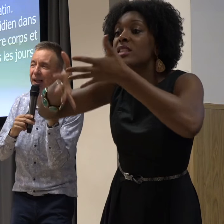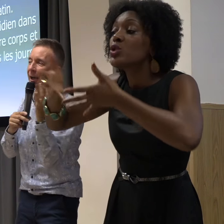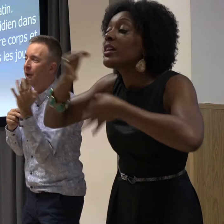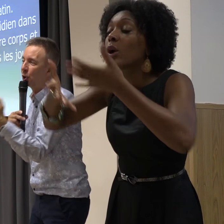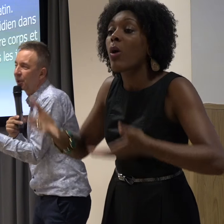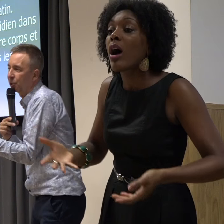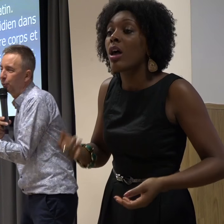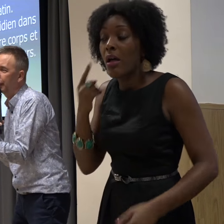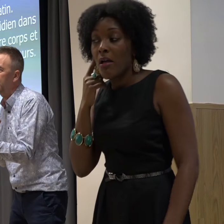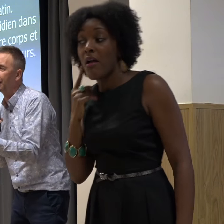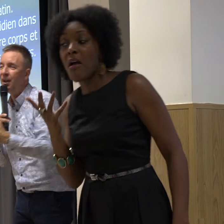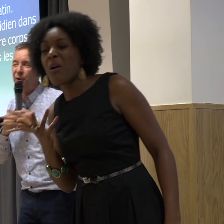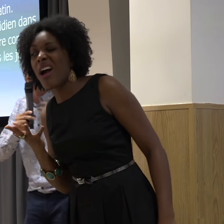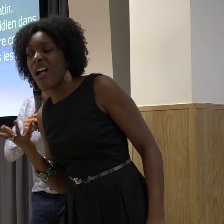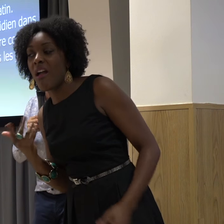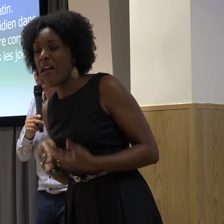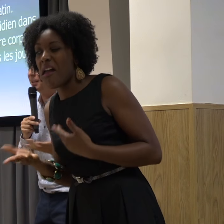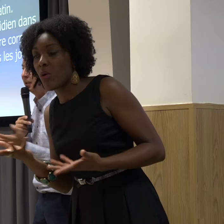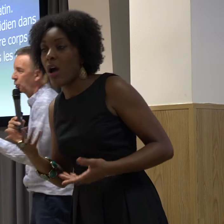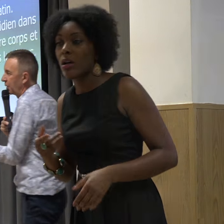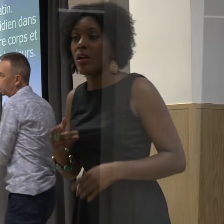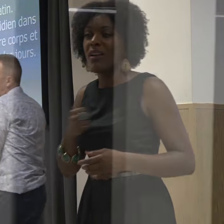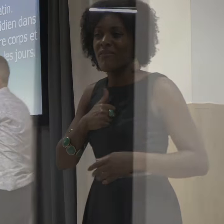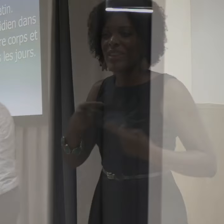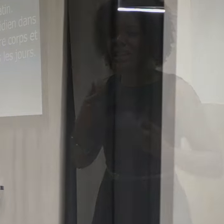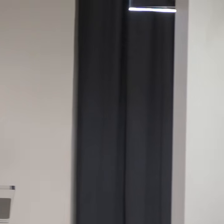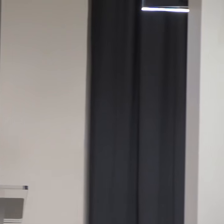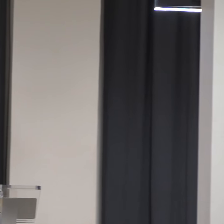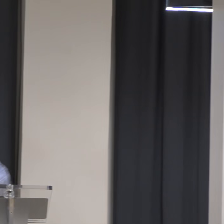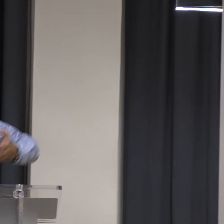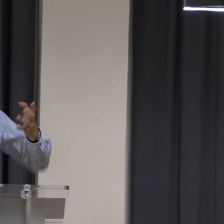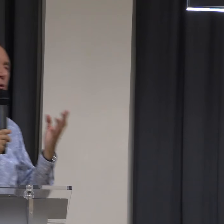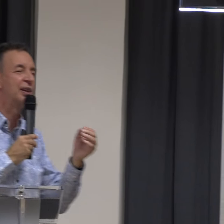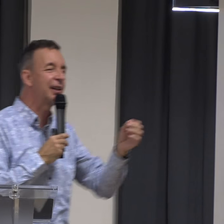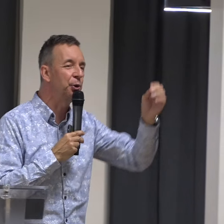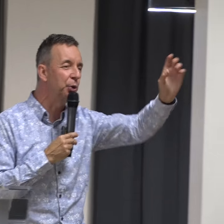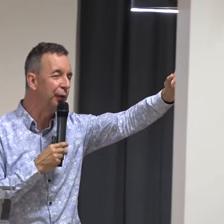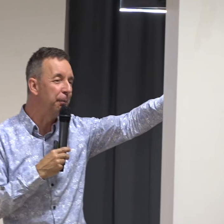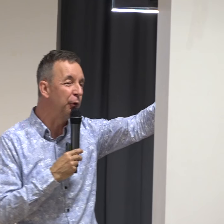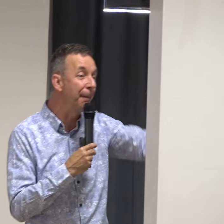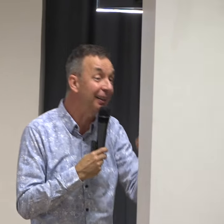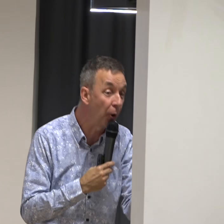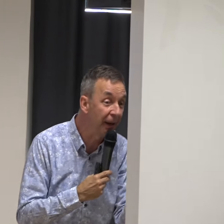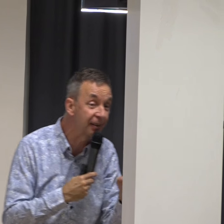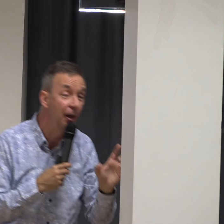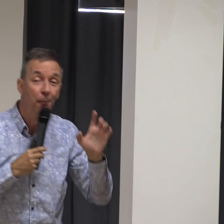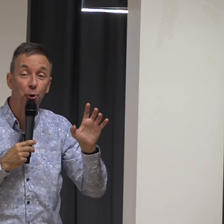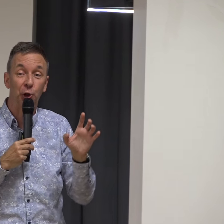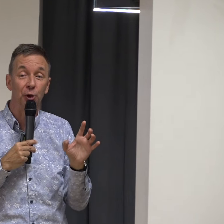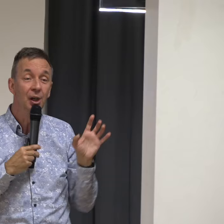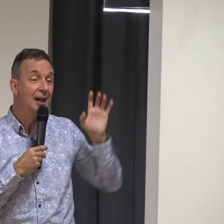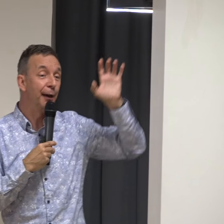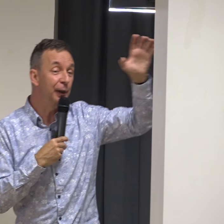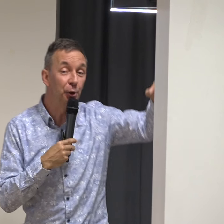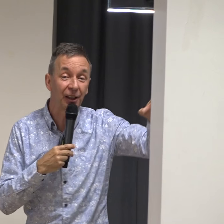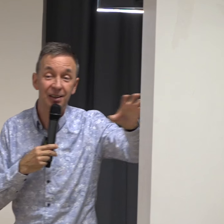tes oreilles? Comment est-ce que tu vas vivre dans ton intimité? Comment est-ce que tu vas te comporter avec les autres? Quelles sont les actions que tu vas pouvoir mettre en place pour